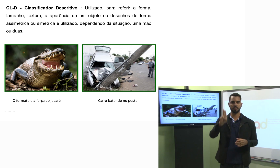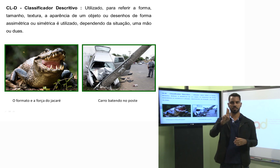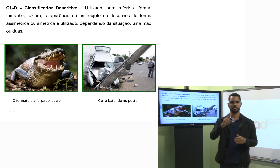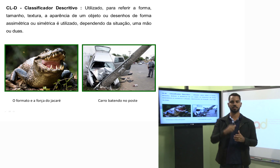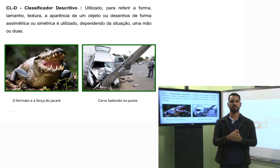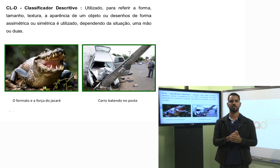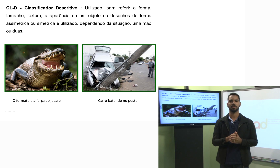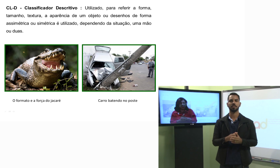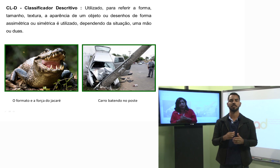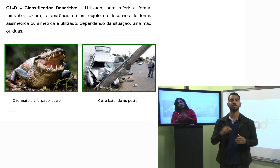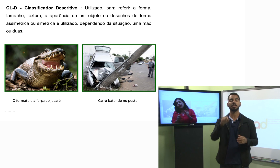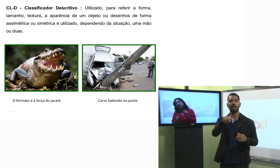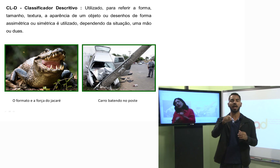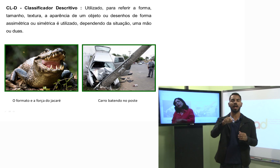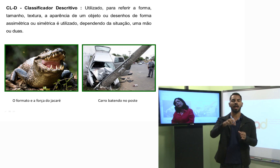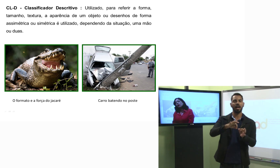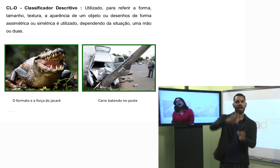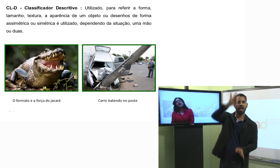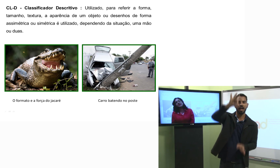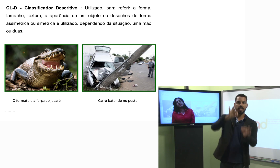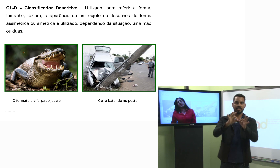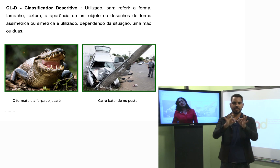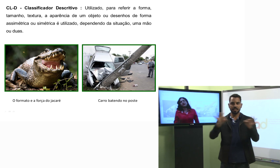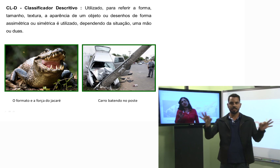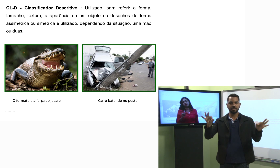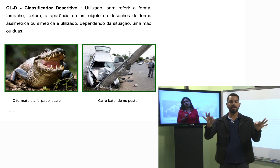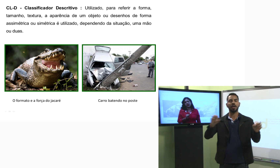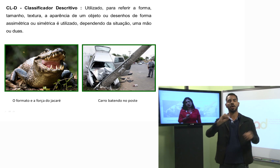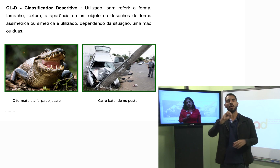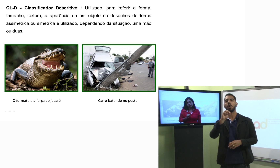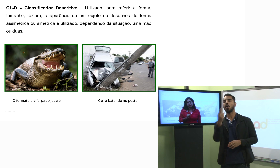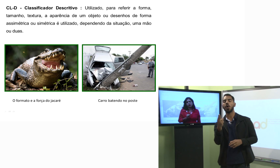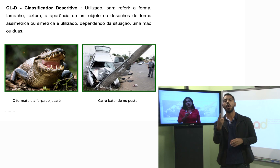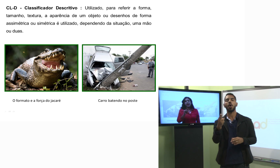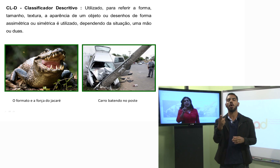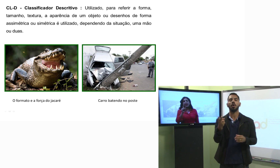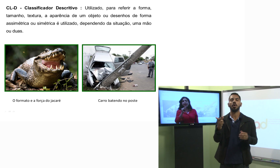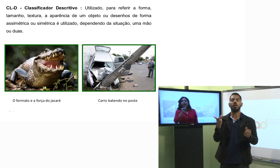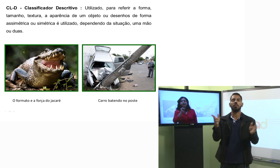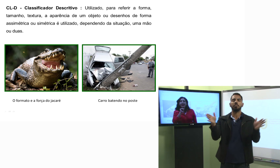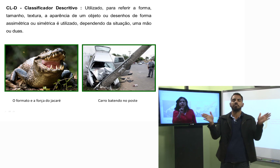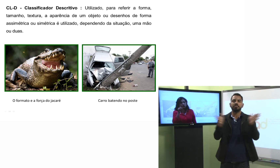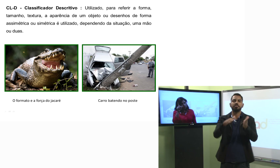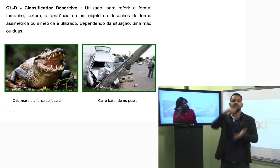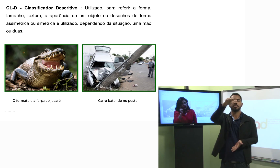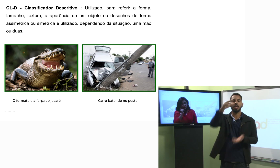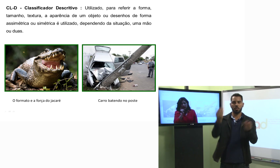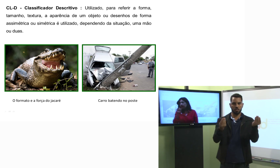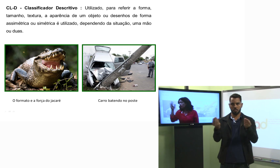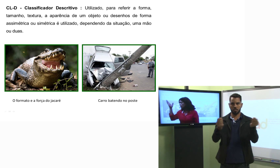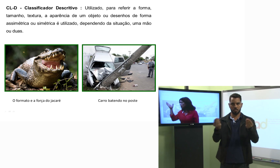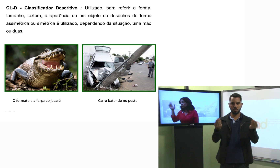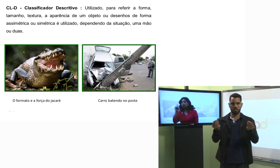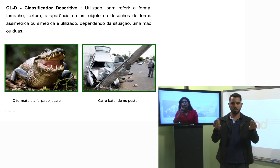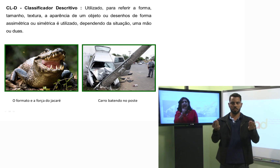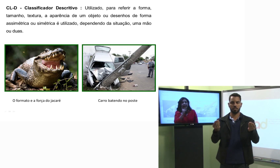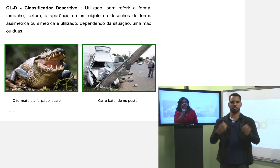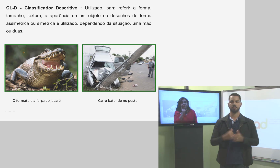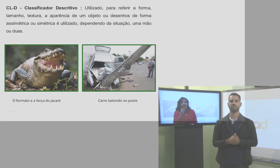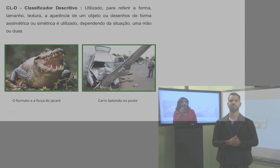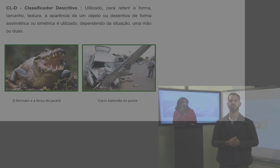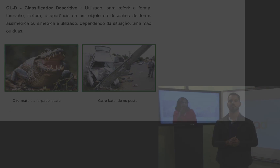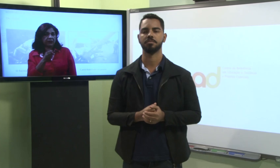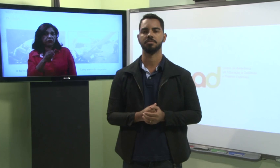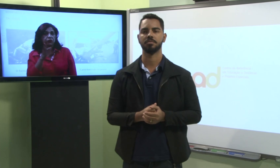formas assimétricas. Bom, esse classificador descritivo, ele refere-se, como disse no próprio